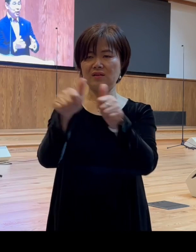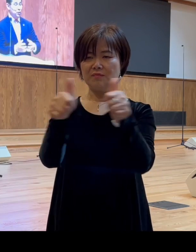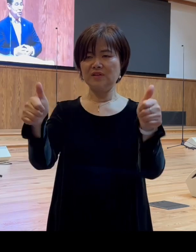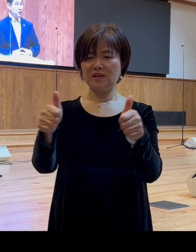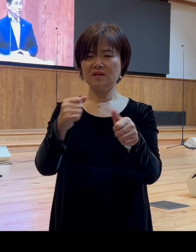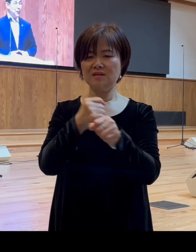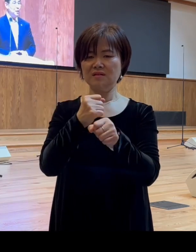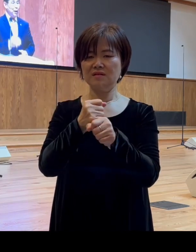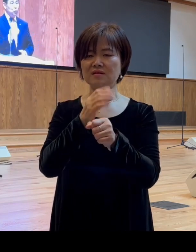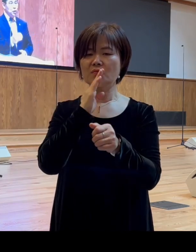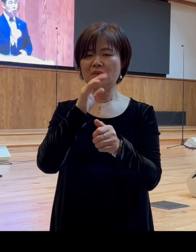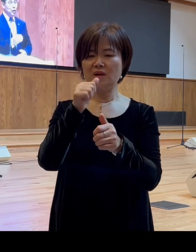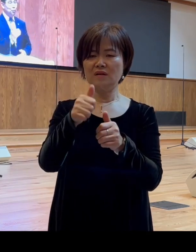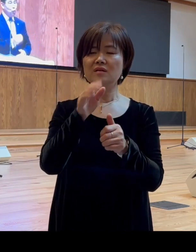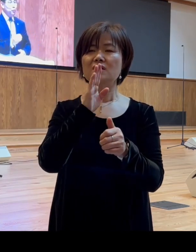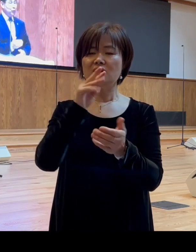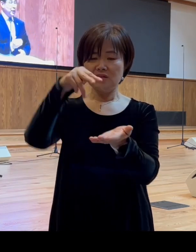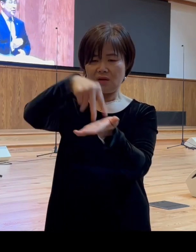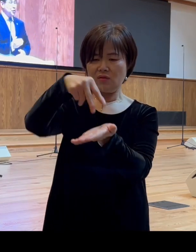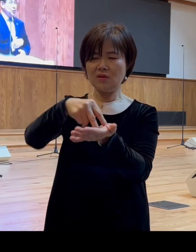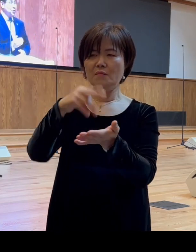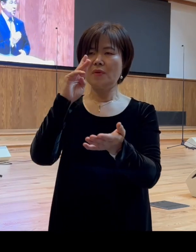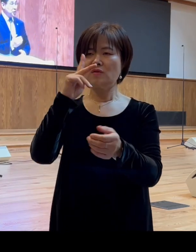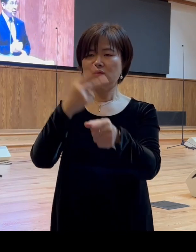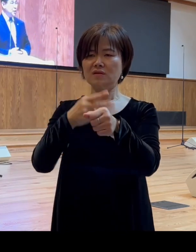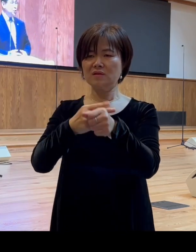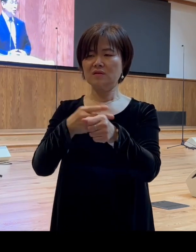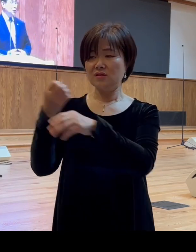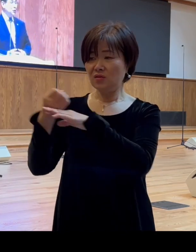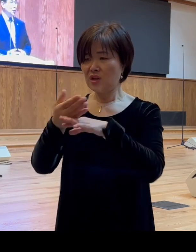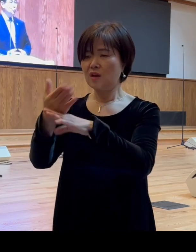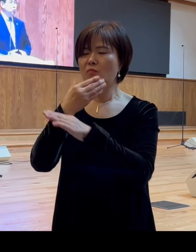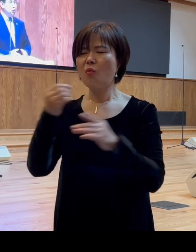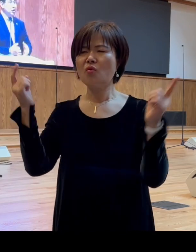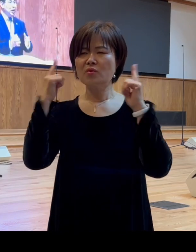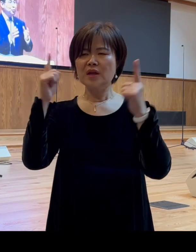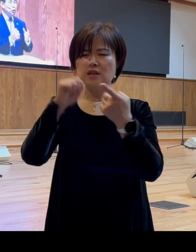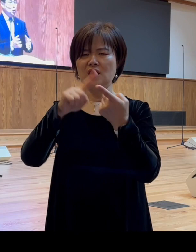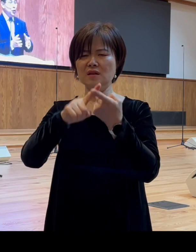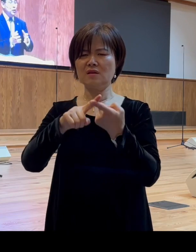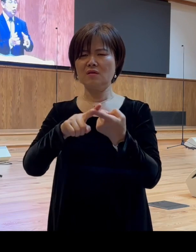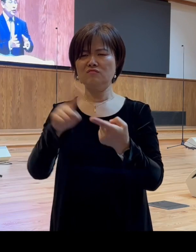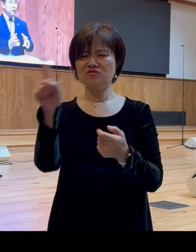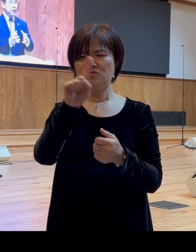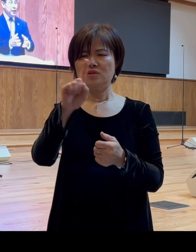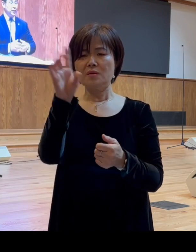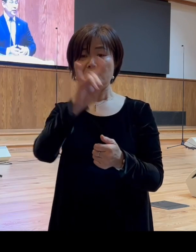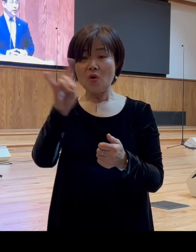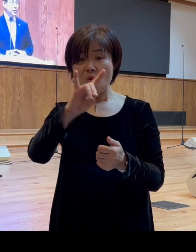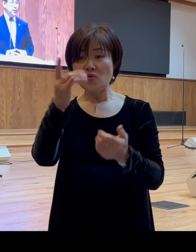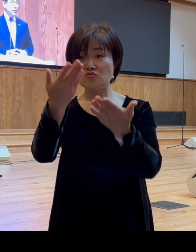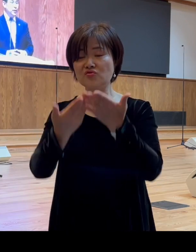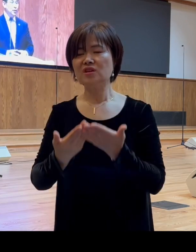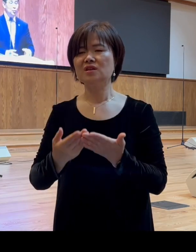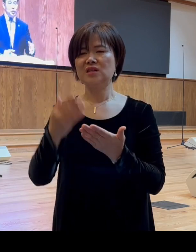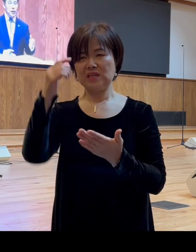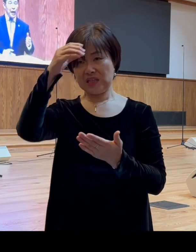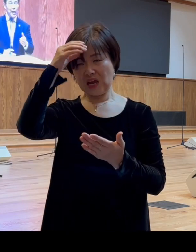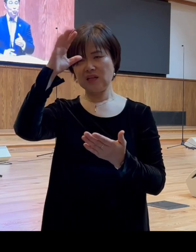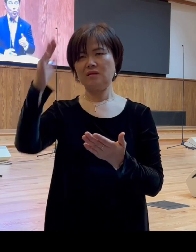바울이 전한 복음에 관해서 지식을 가지고 무언가 변론해 주기를 기대했는데 그는 아무 역할도